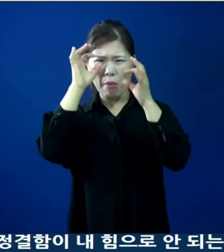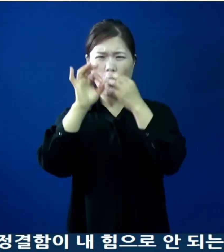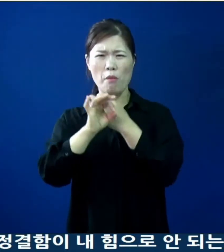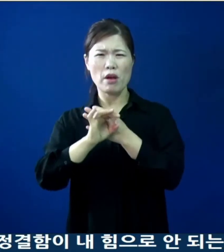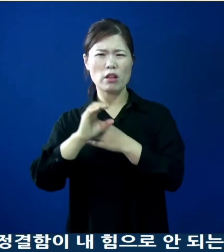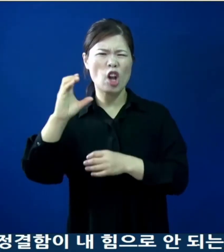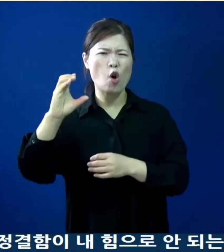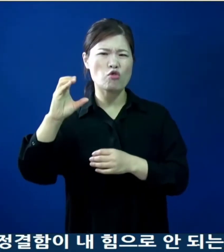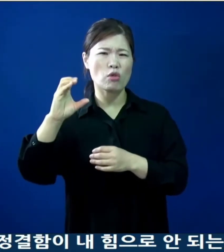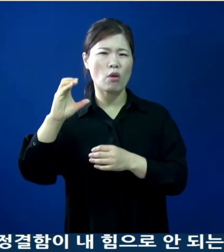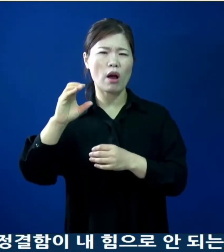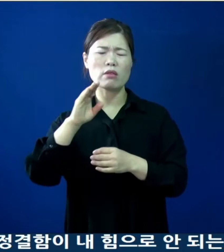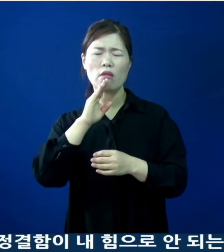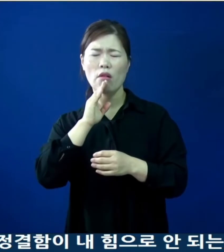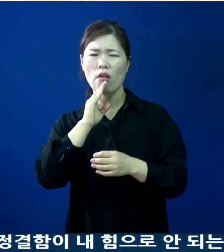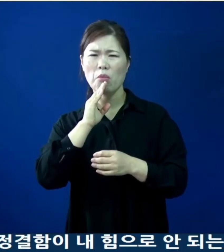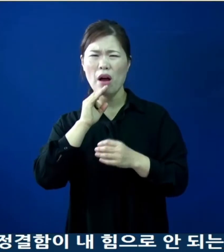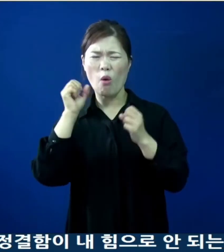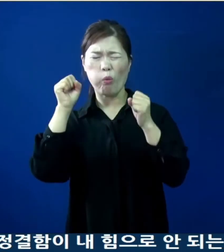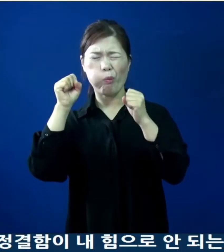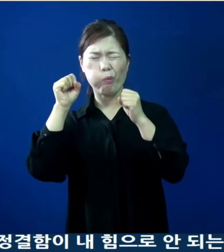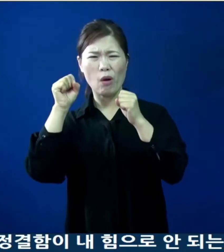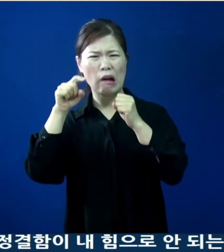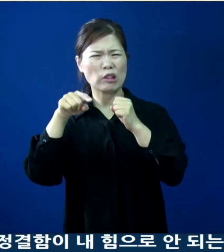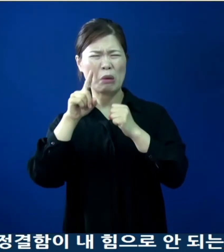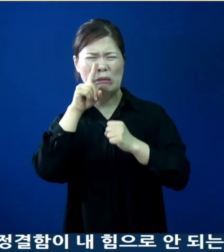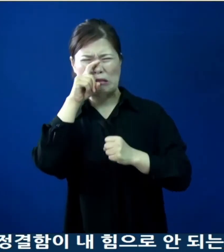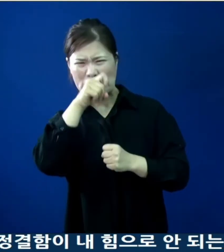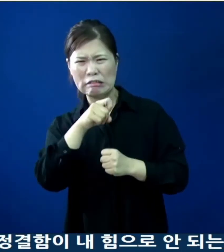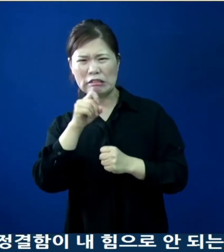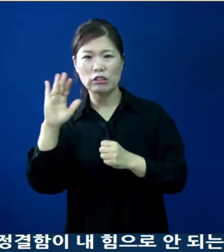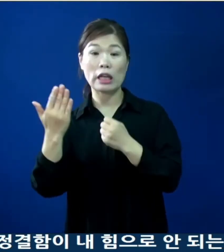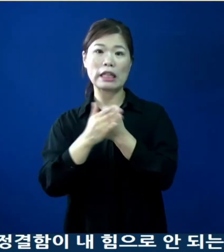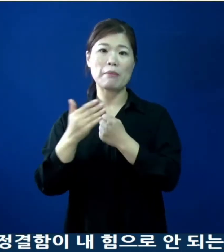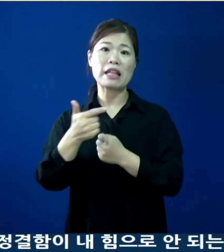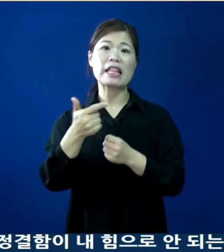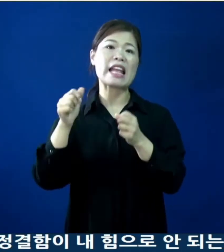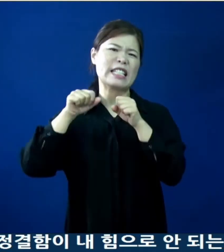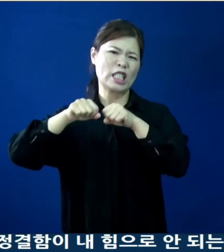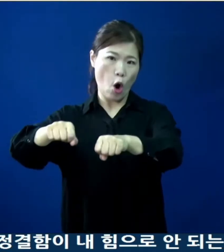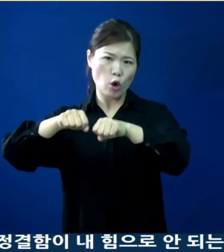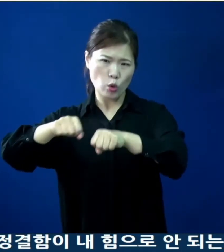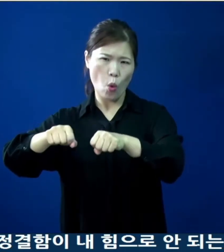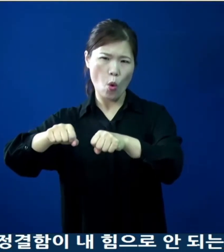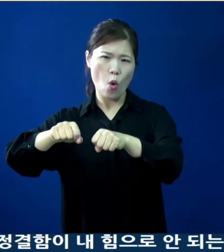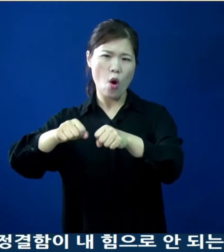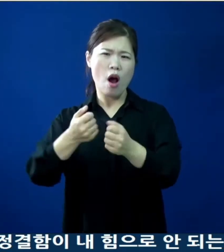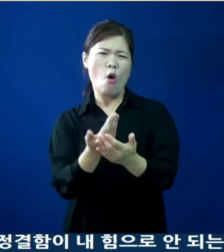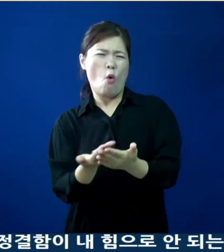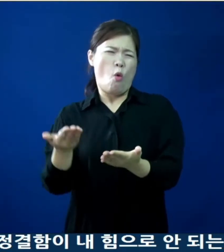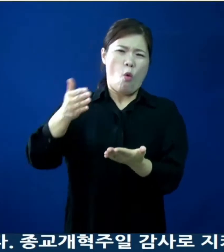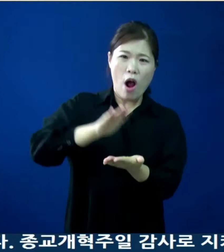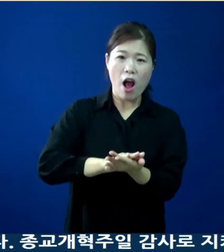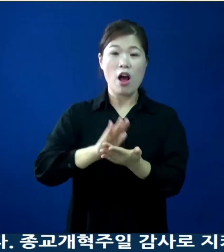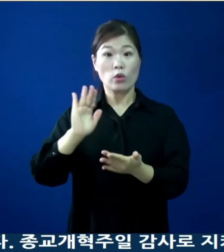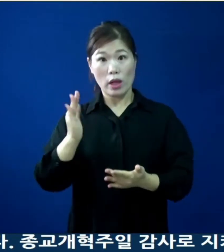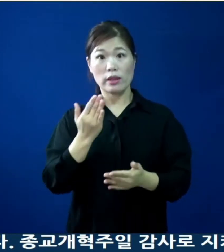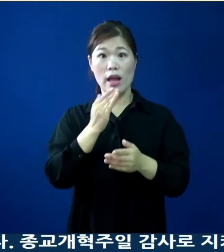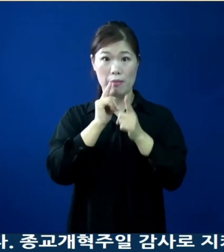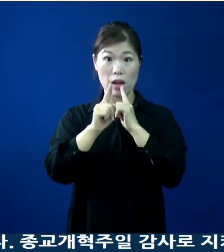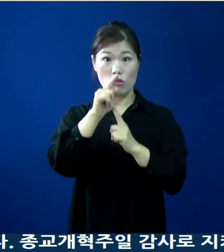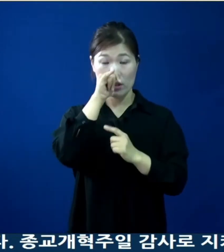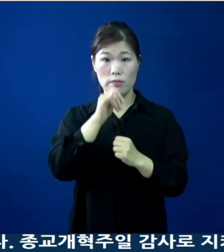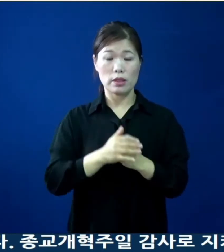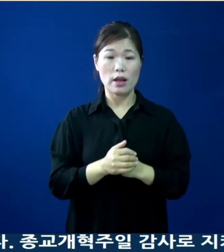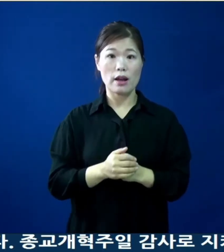없을 정도로 망가졌기 때문에 이것에 대한 대청소를 일으킨 사건이다, 이렇게 볼 수